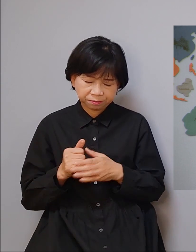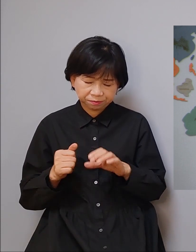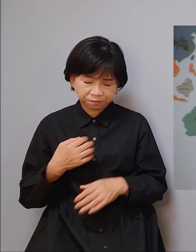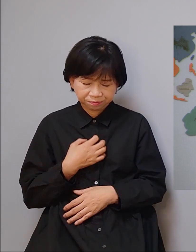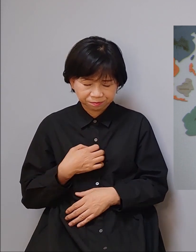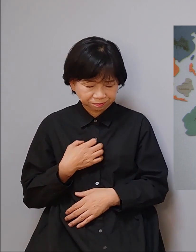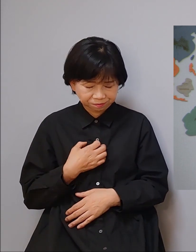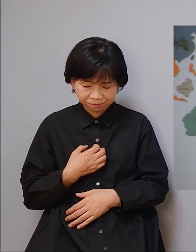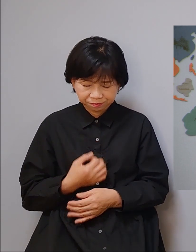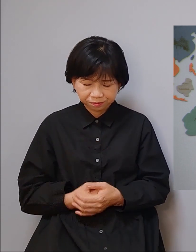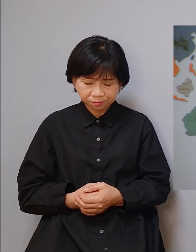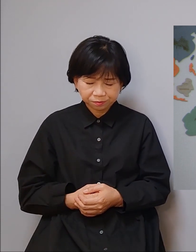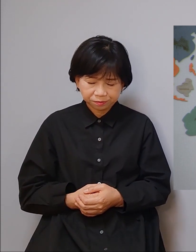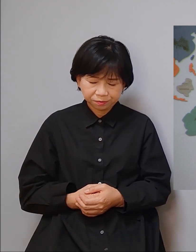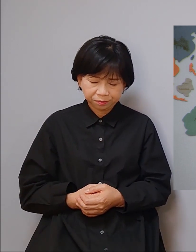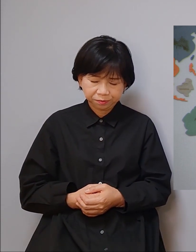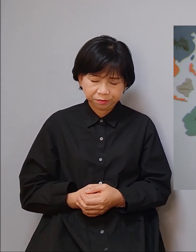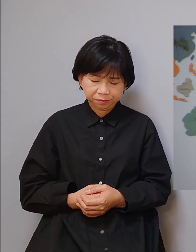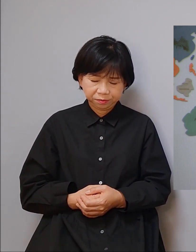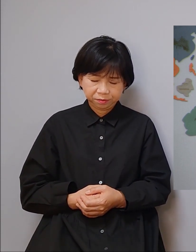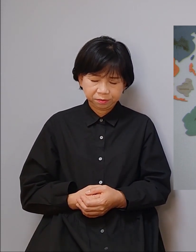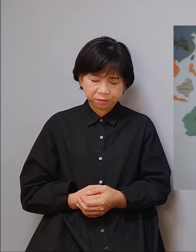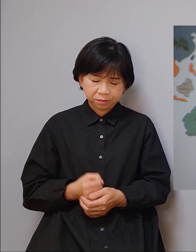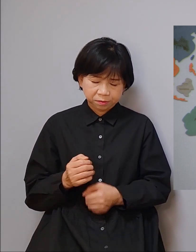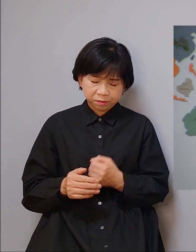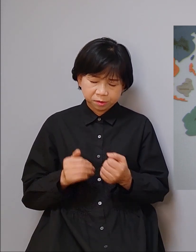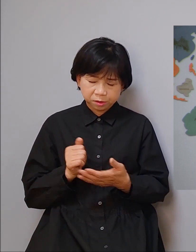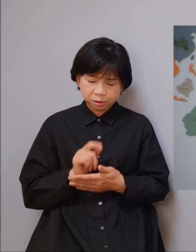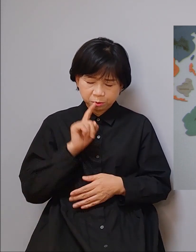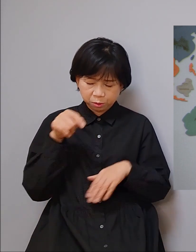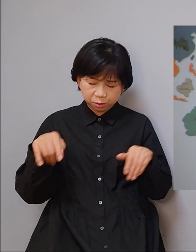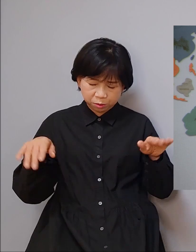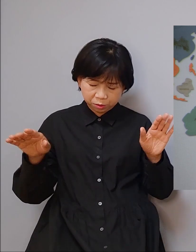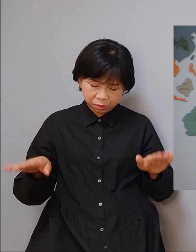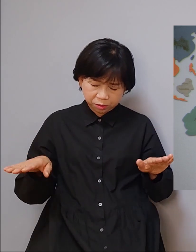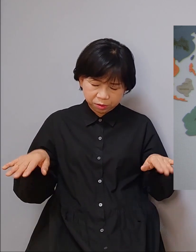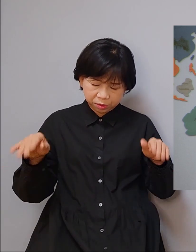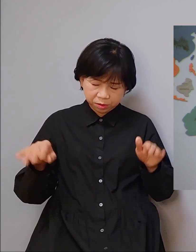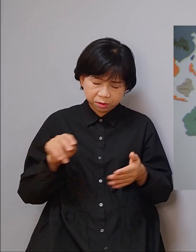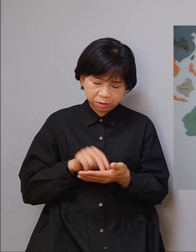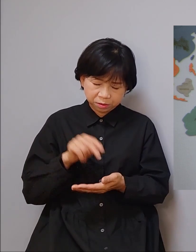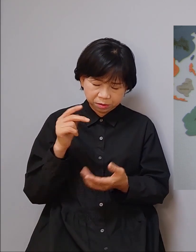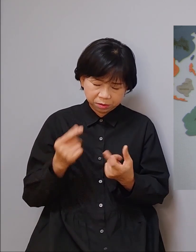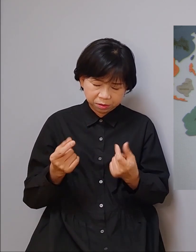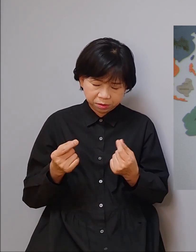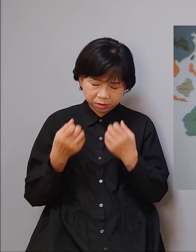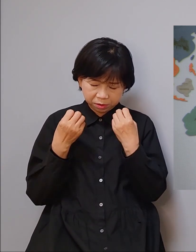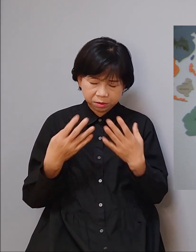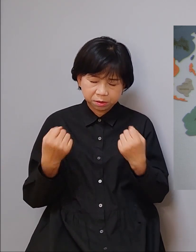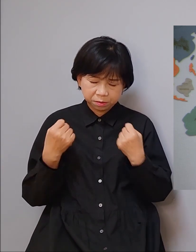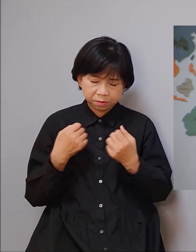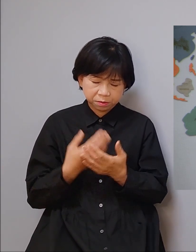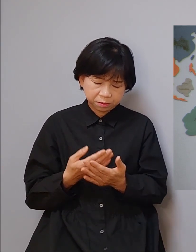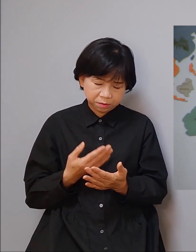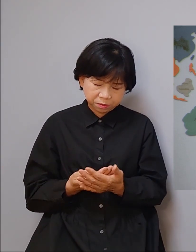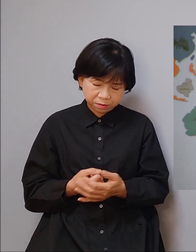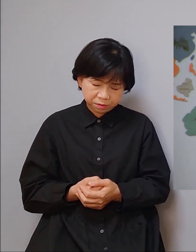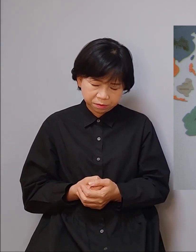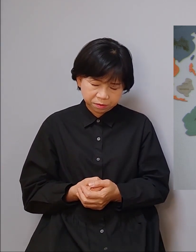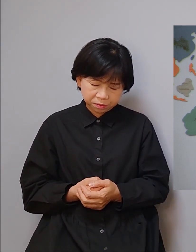괴로워하고 있습니다. 하나님, 독수리가 날개치며 올라감 같은 새 힘을 얻게 하여